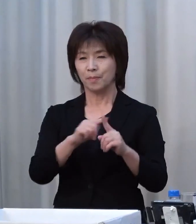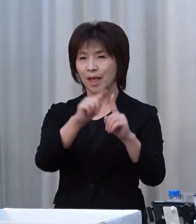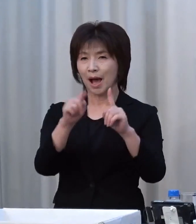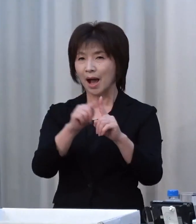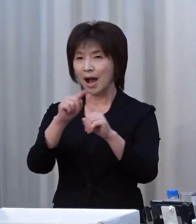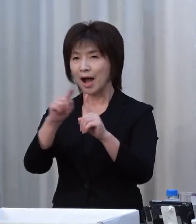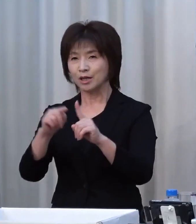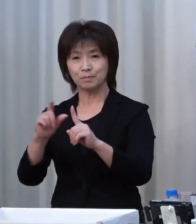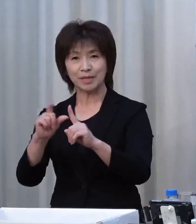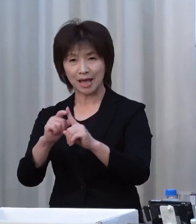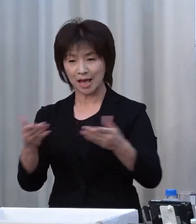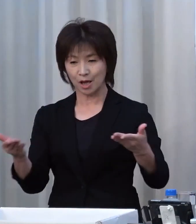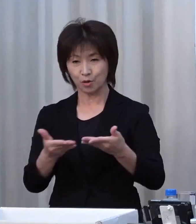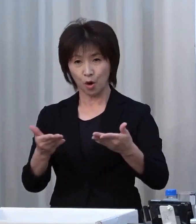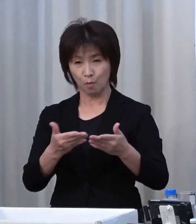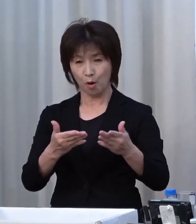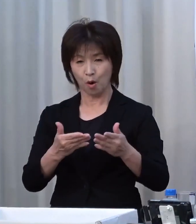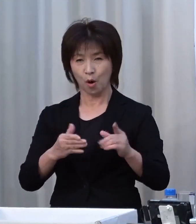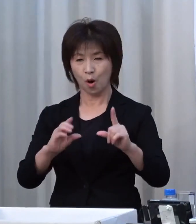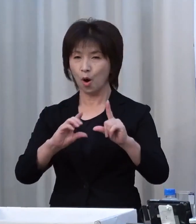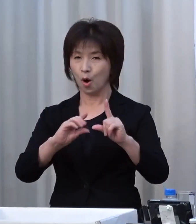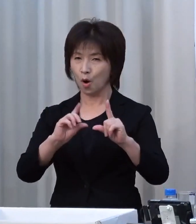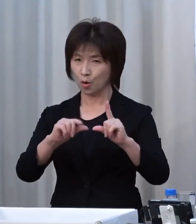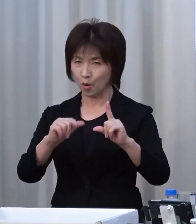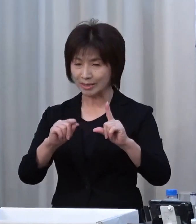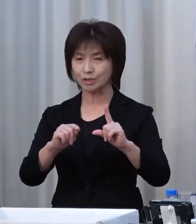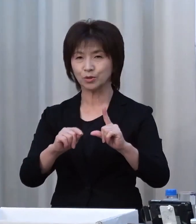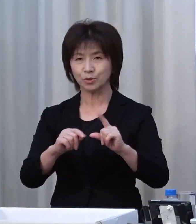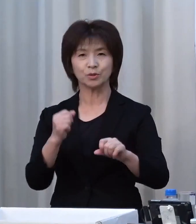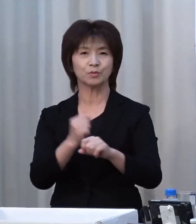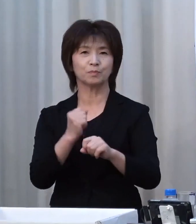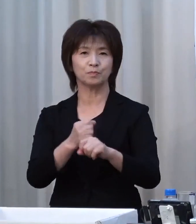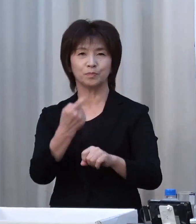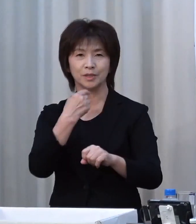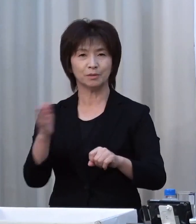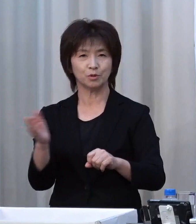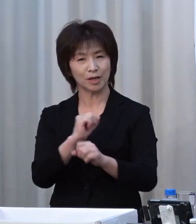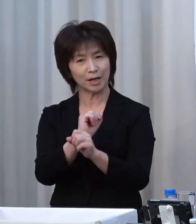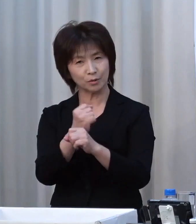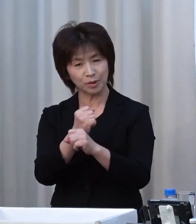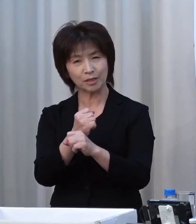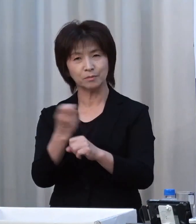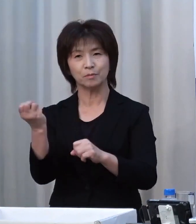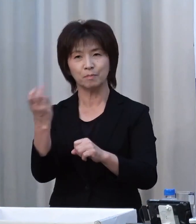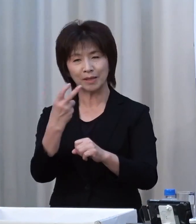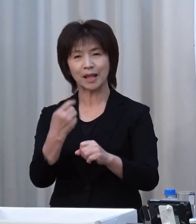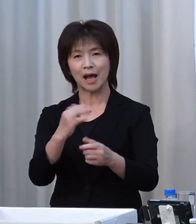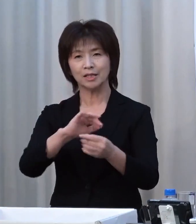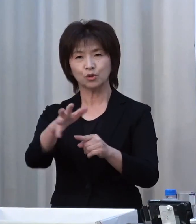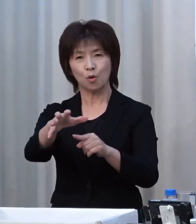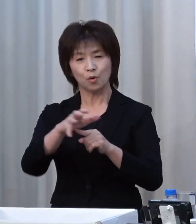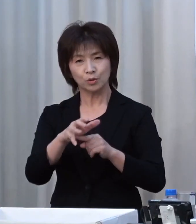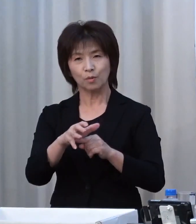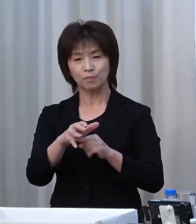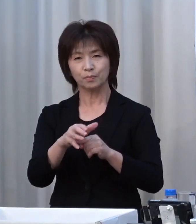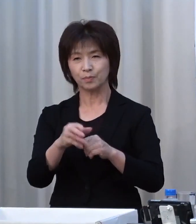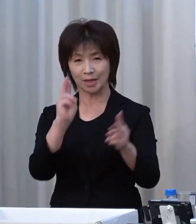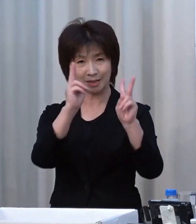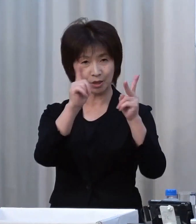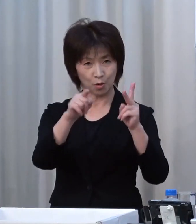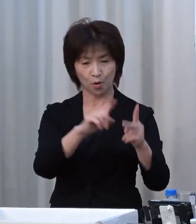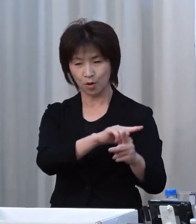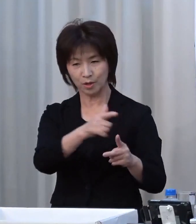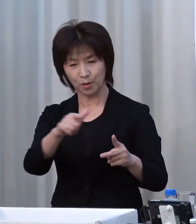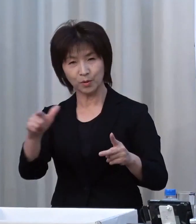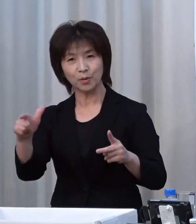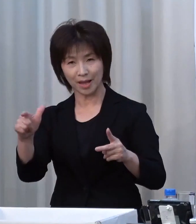RPA などの業務効率化や生産性向上に自ら取り組むとともに、市町村、企業など多